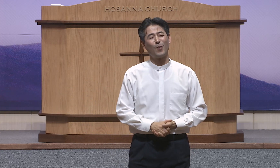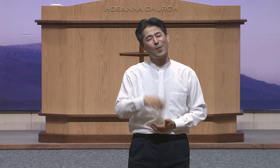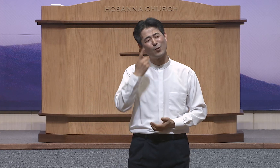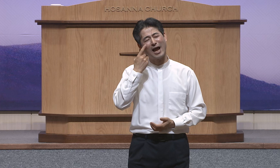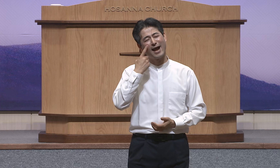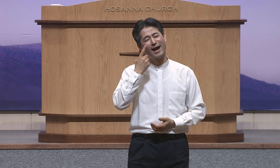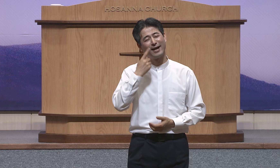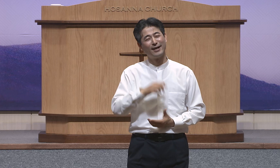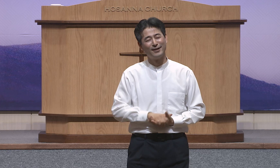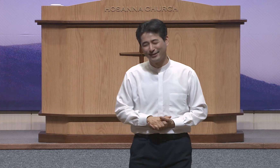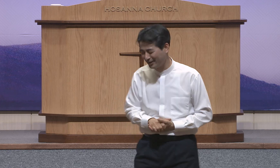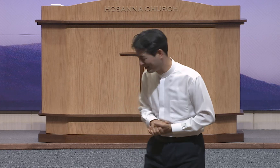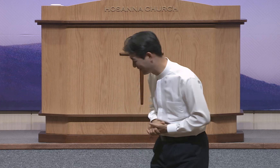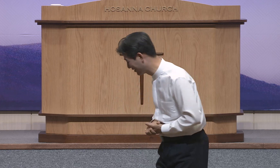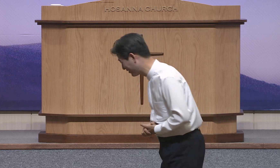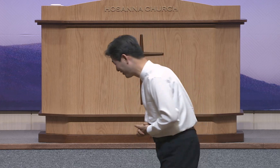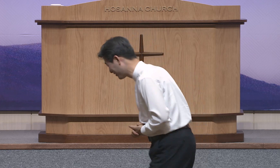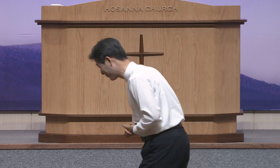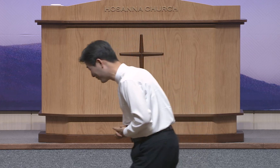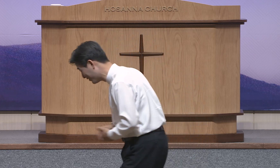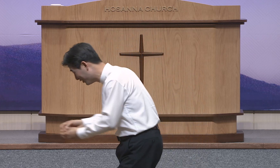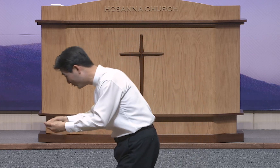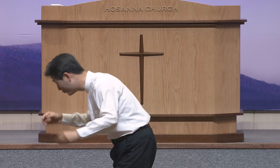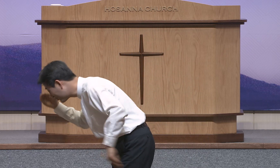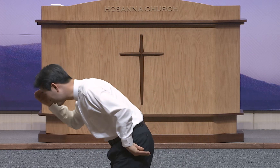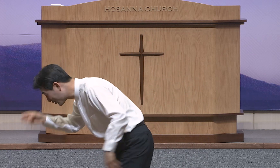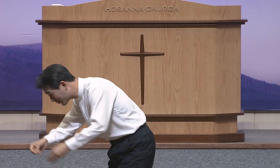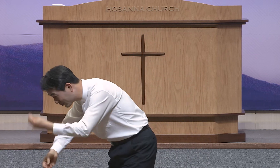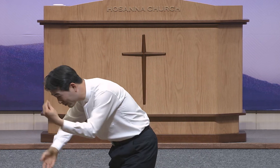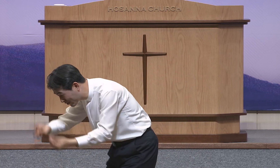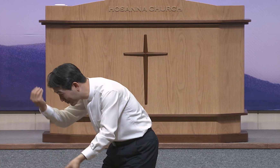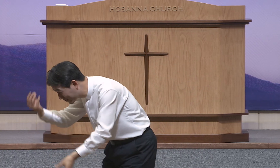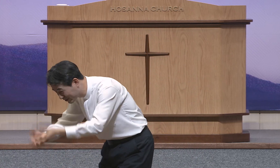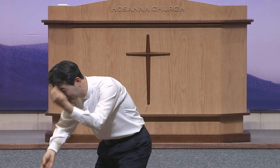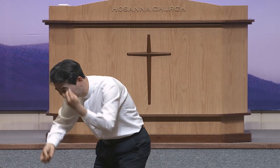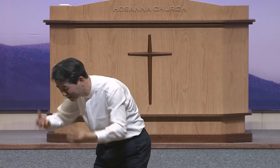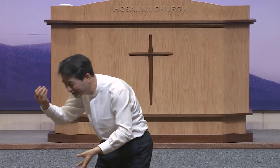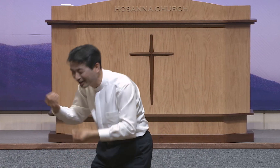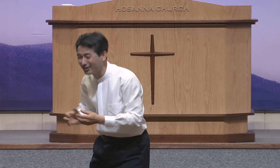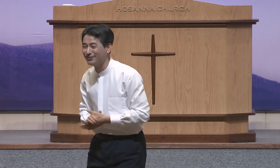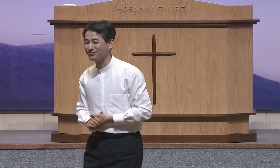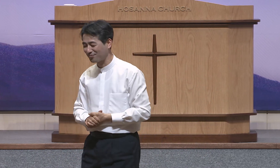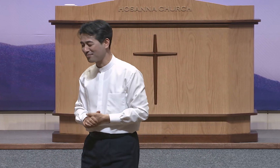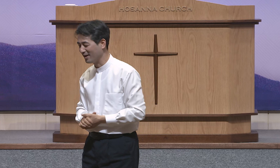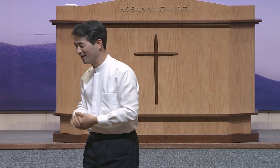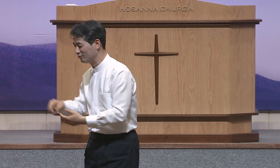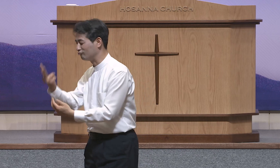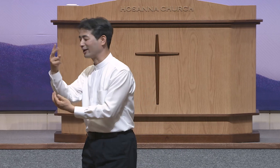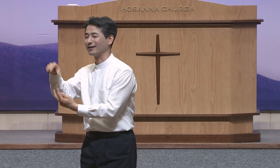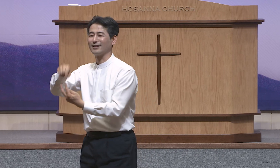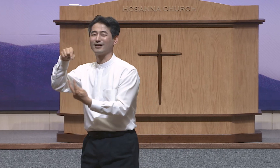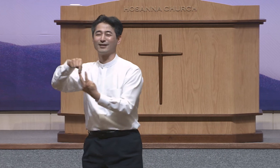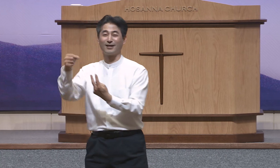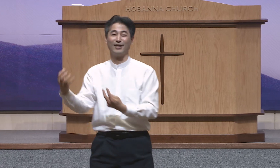궁금한데 한번 봐볼까 하고 이제 그 원서들을 막 뒤지기 시작했어요. 그래서